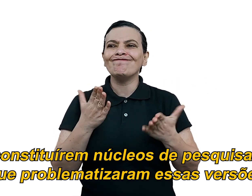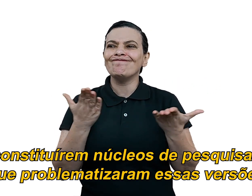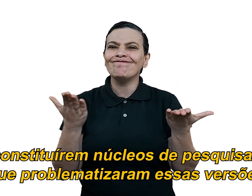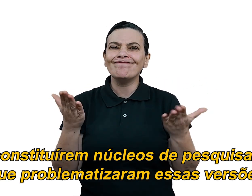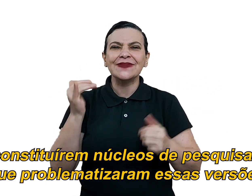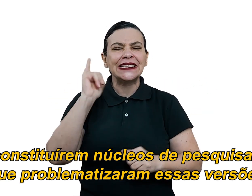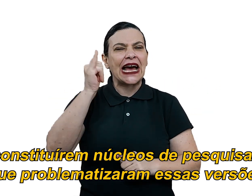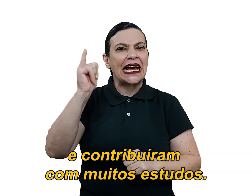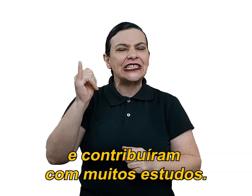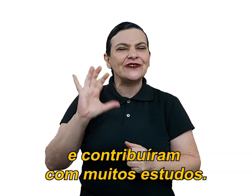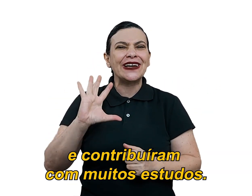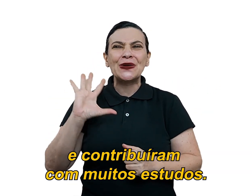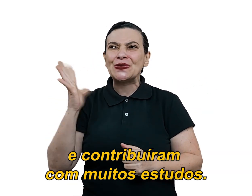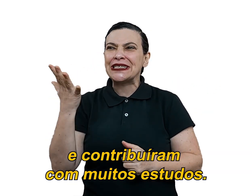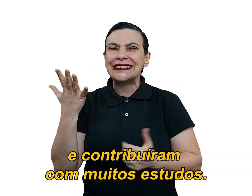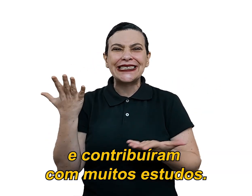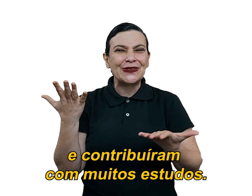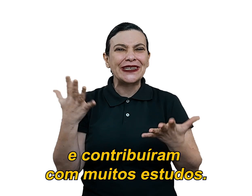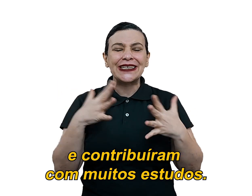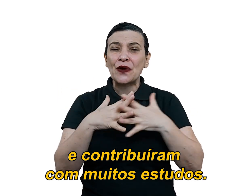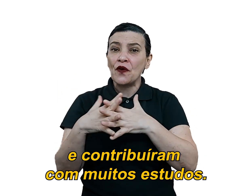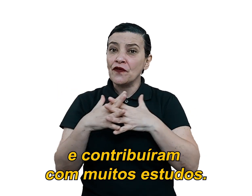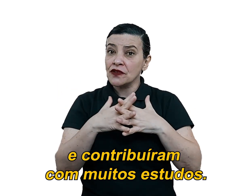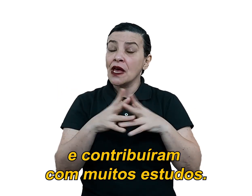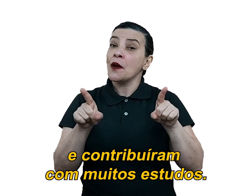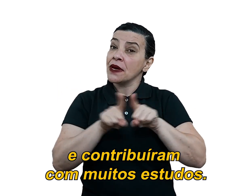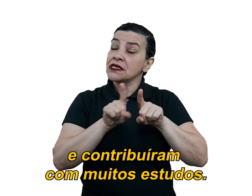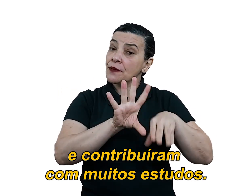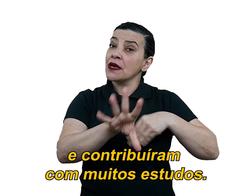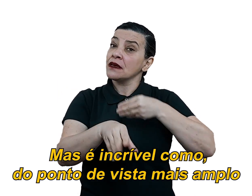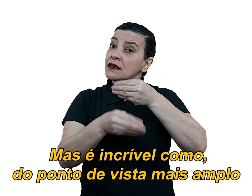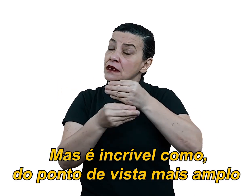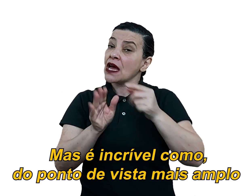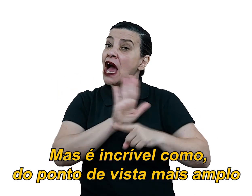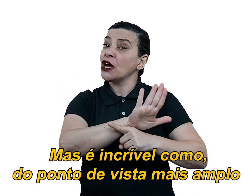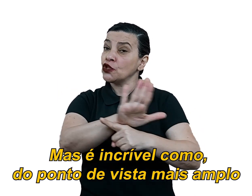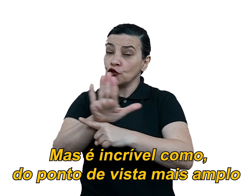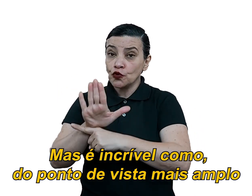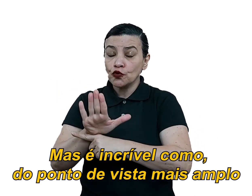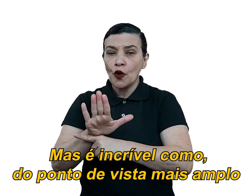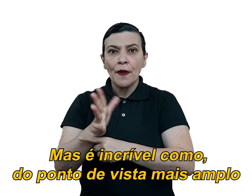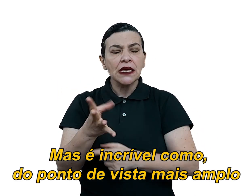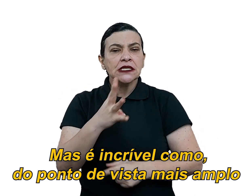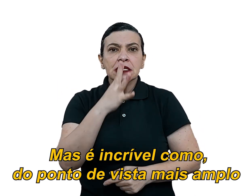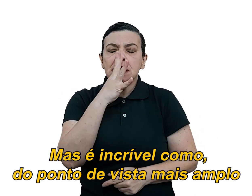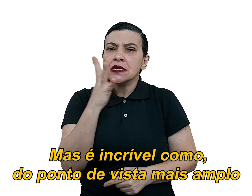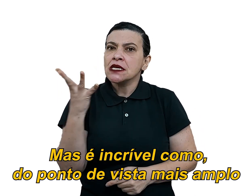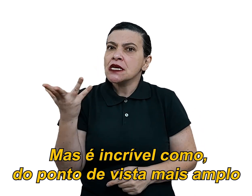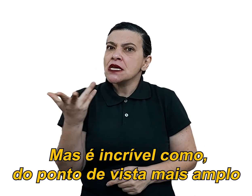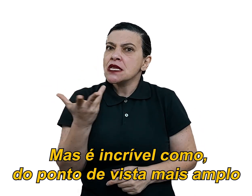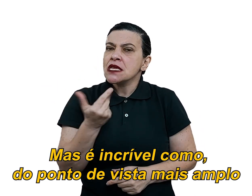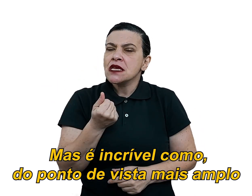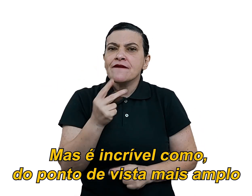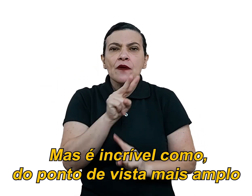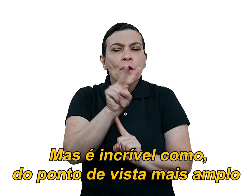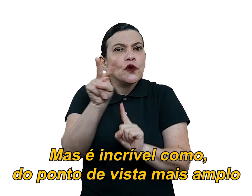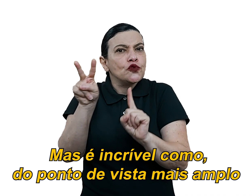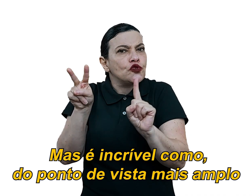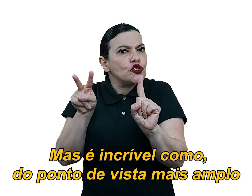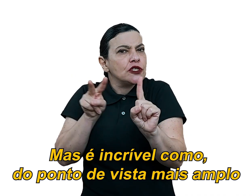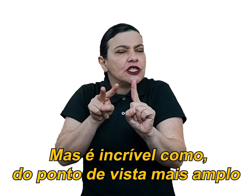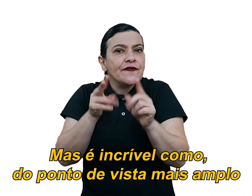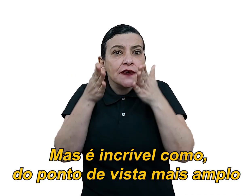problematizaram essas versões e contribuíram com muitos estudos. Mas é incrível como, do ponto de